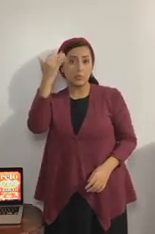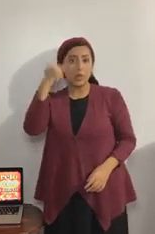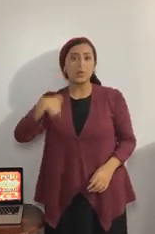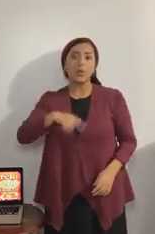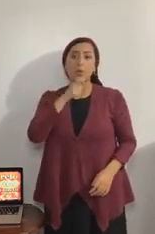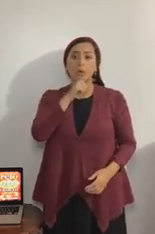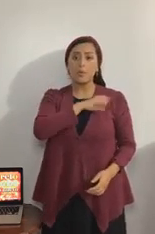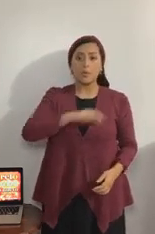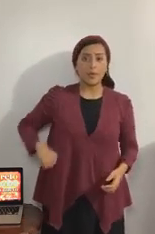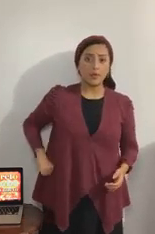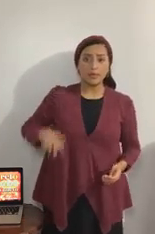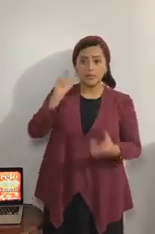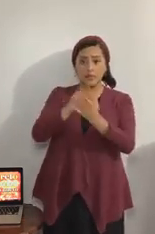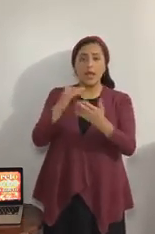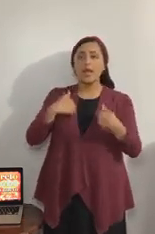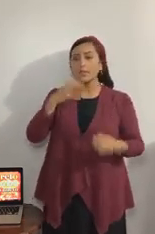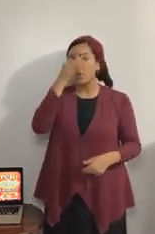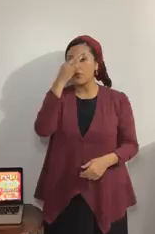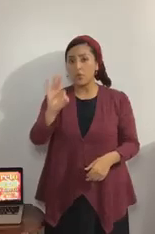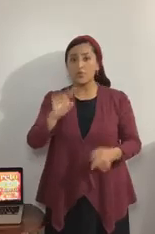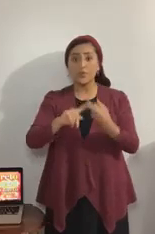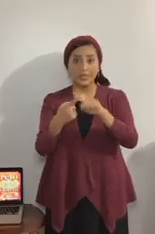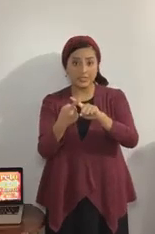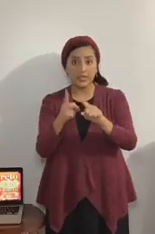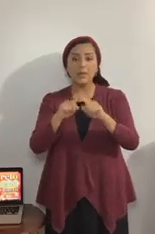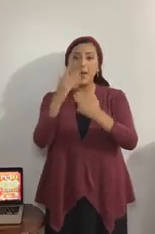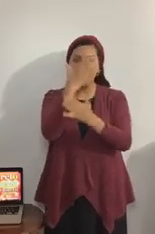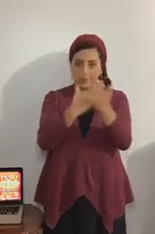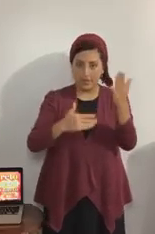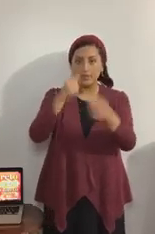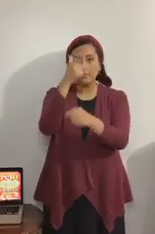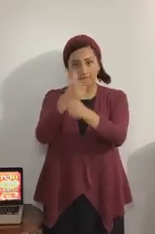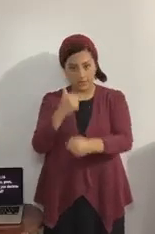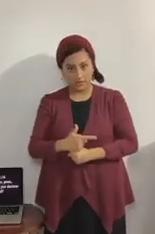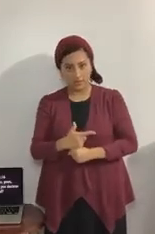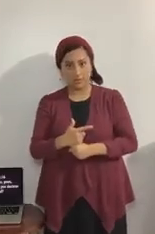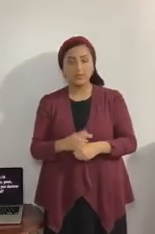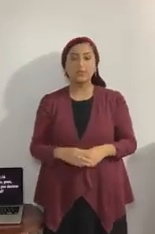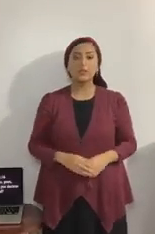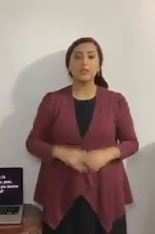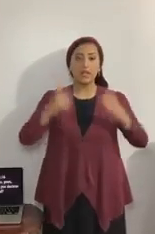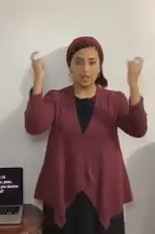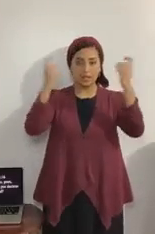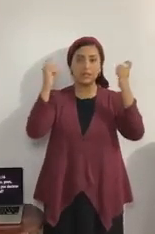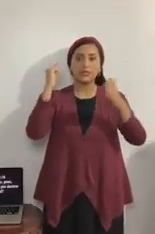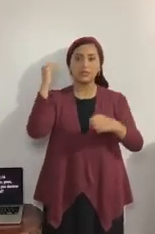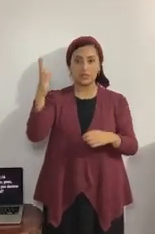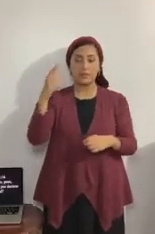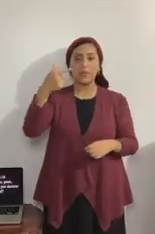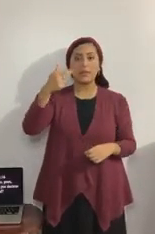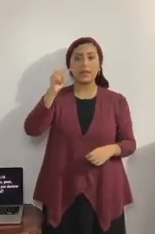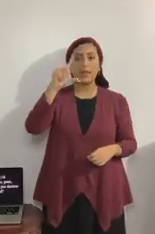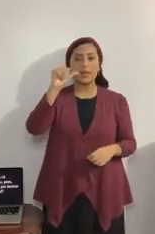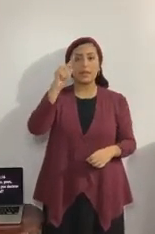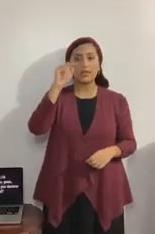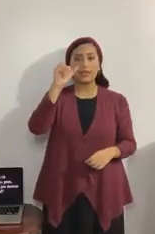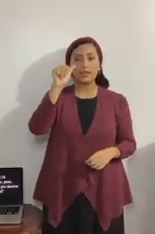mesiánicos, tenemos pocos amigos, pero algunos hermanos. Aleluya. Gálatas 4:16, les